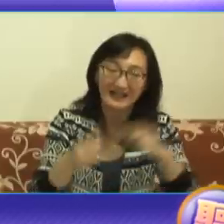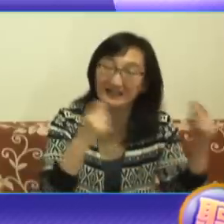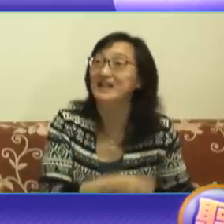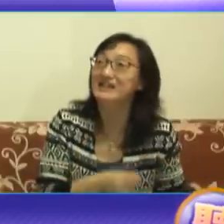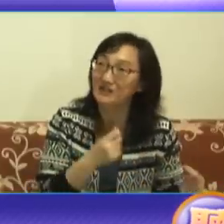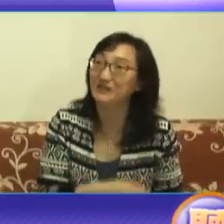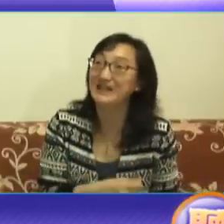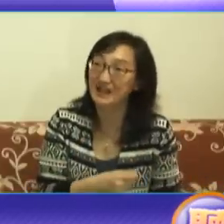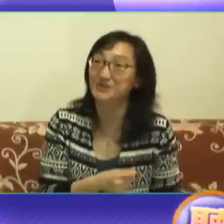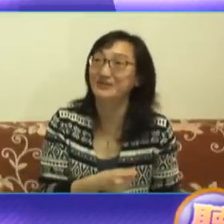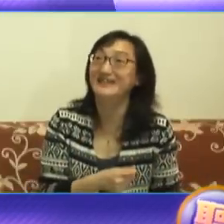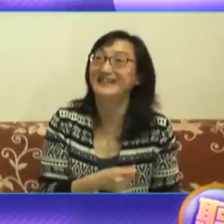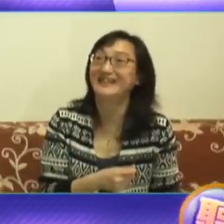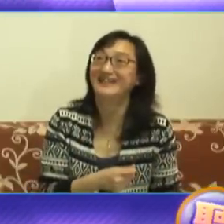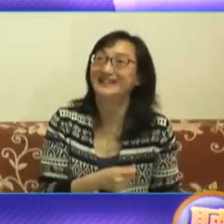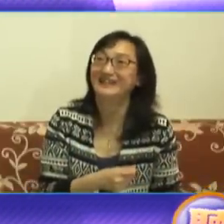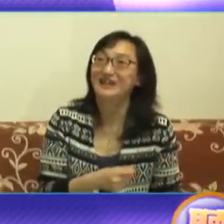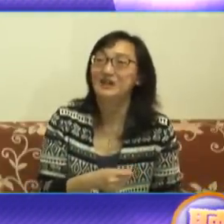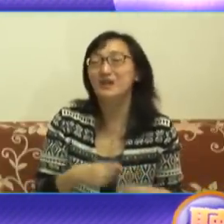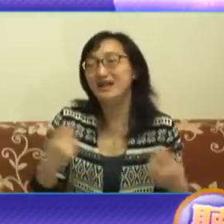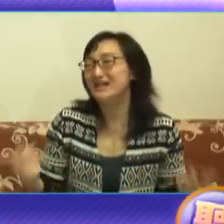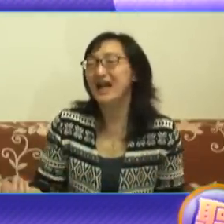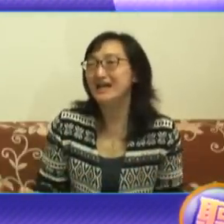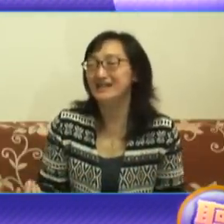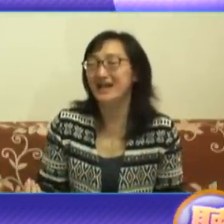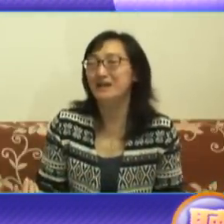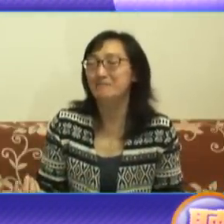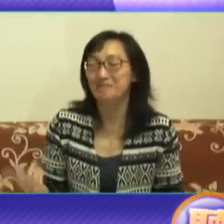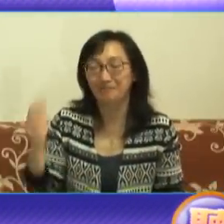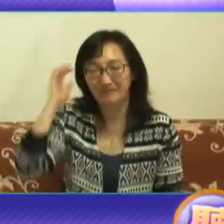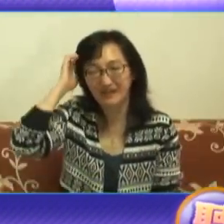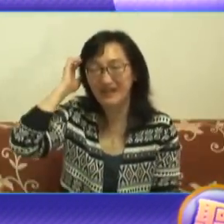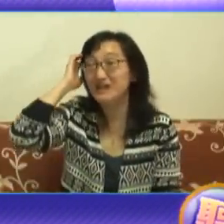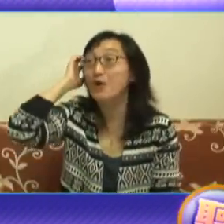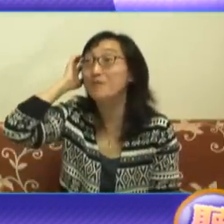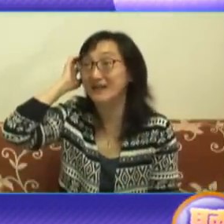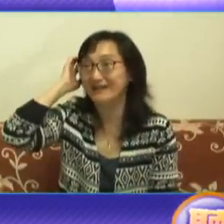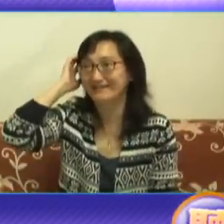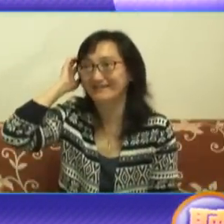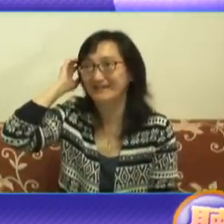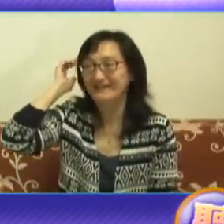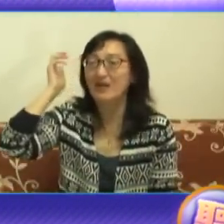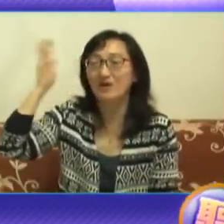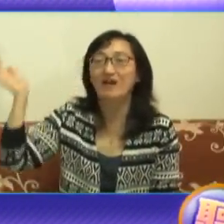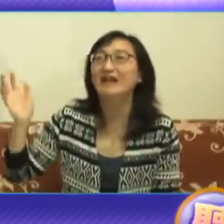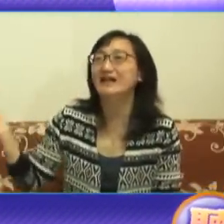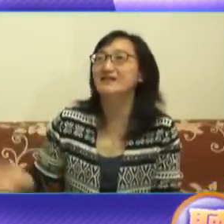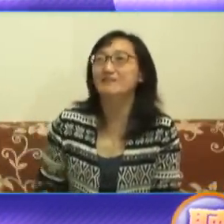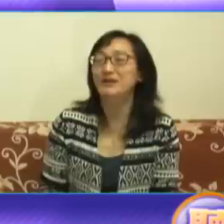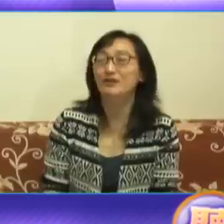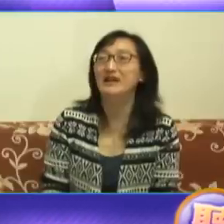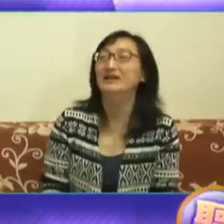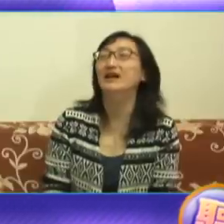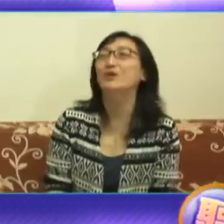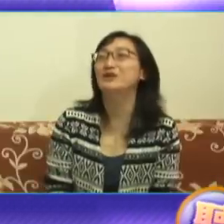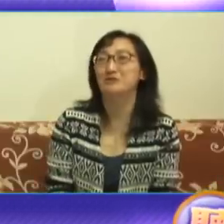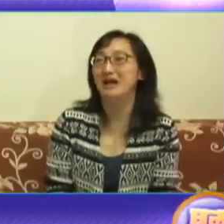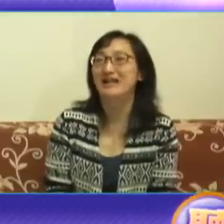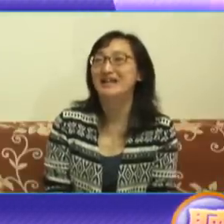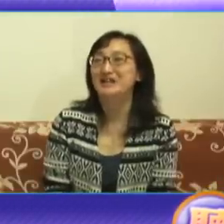天是农历年除夕，所以其实孩子也很聪明，那我老大更是被训练得很会算，就